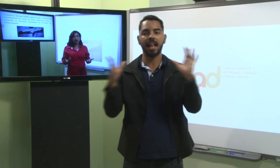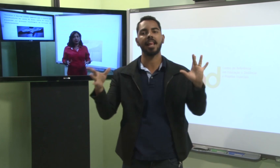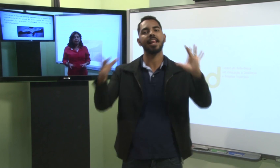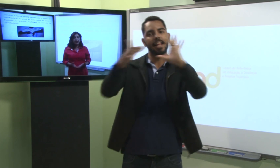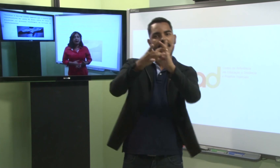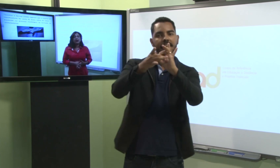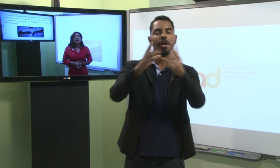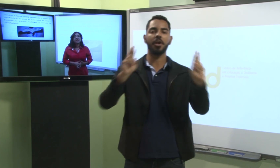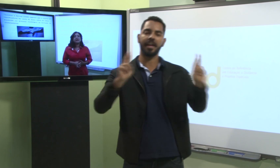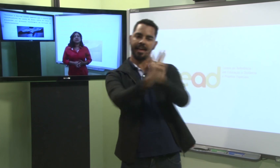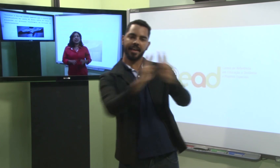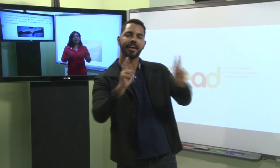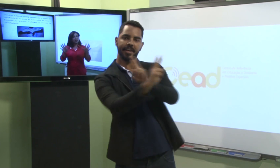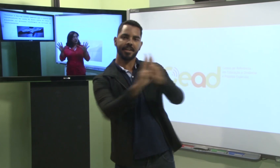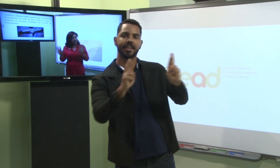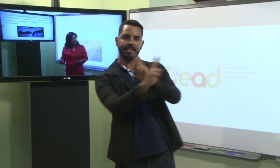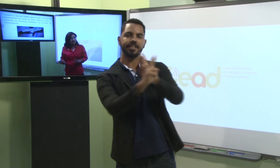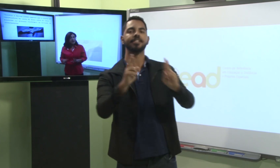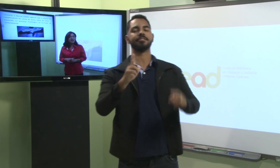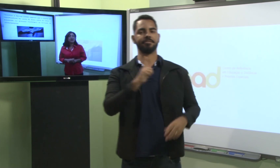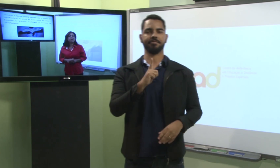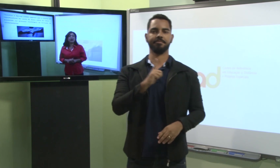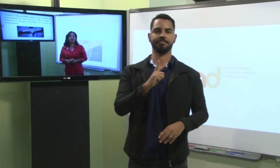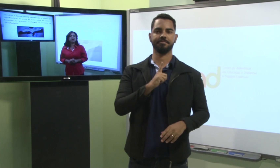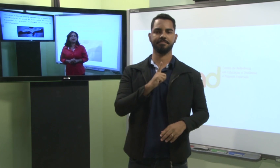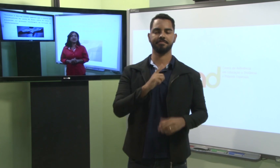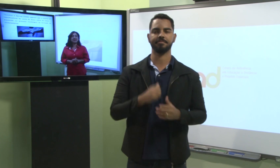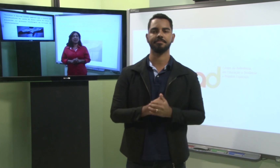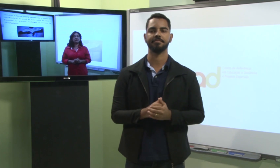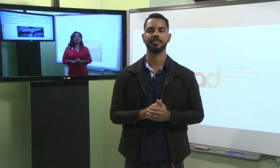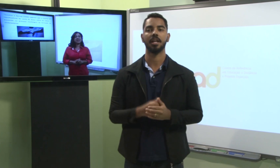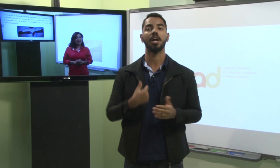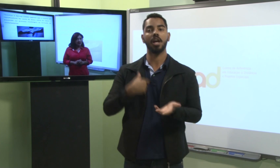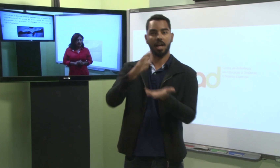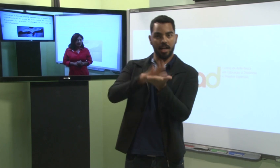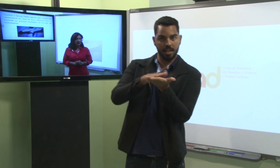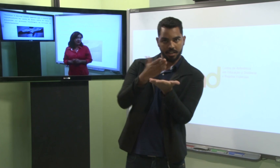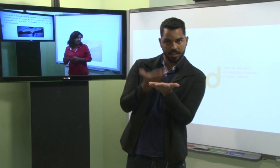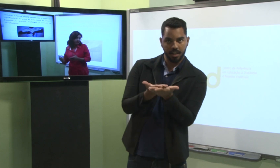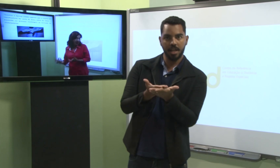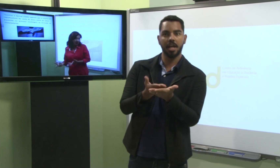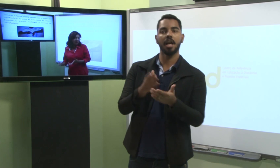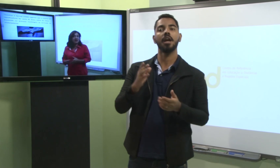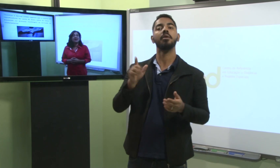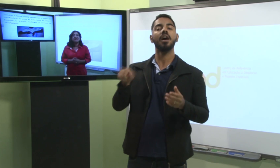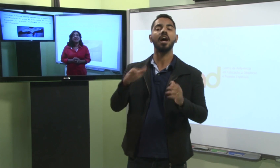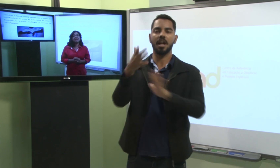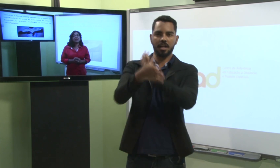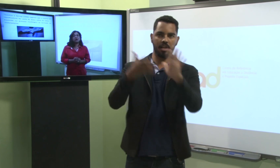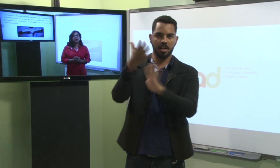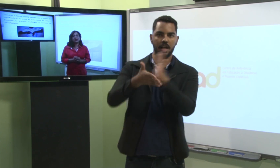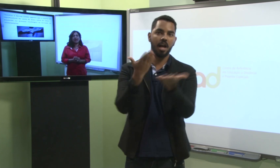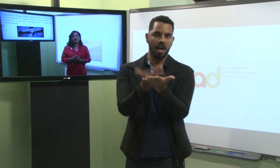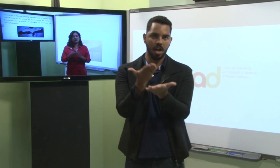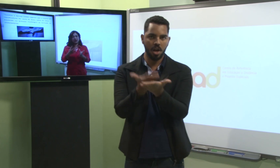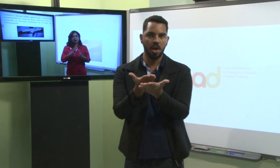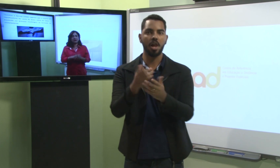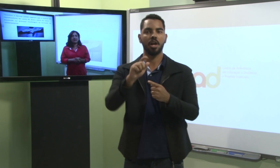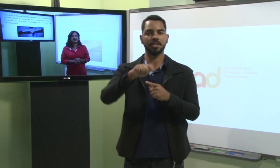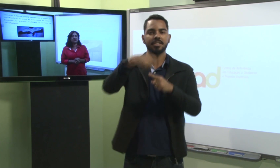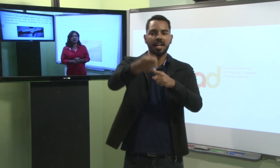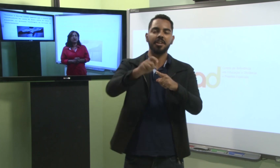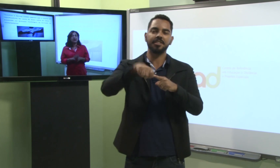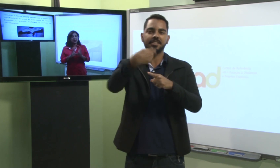de agora também, deixarei de vez para que o nosso intérprete que está sinalizando a nossa aula execute os sinais durante